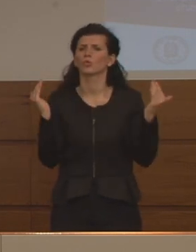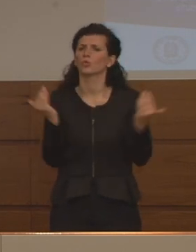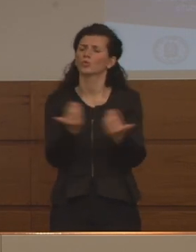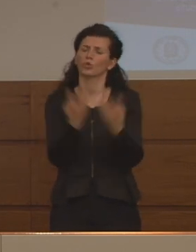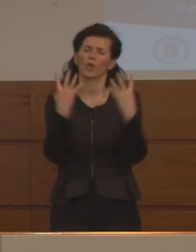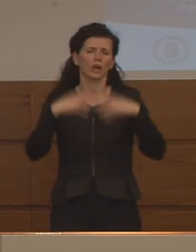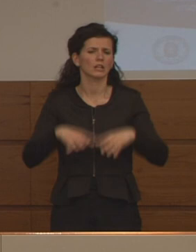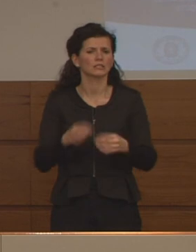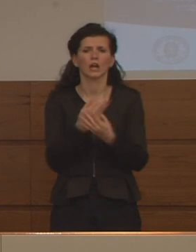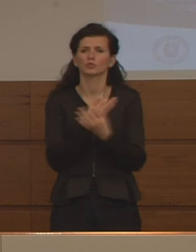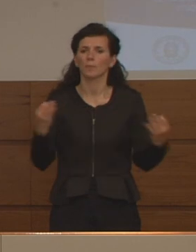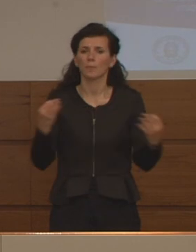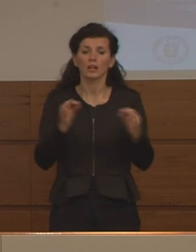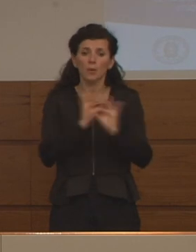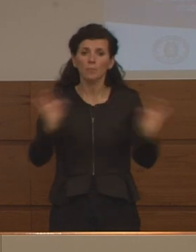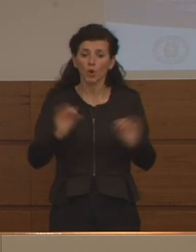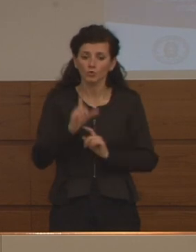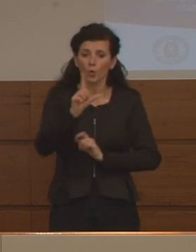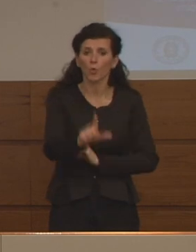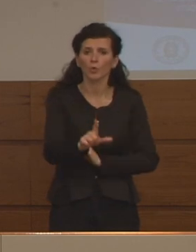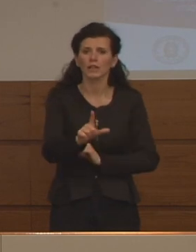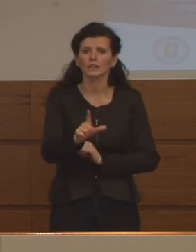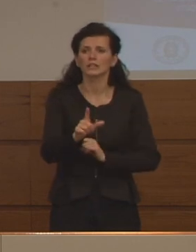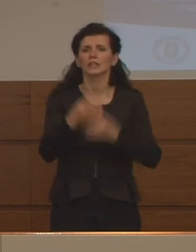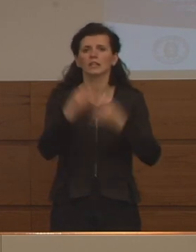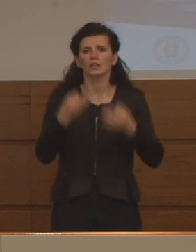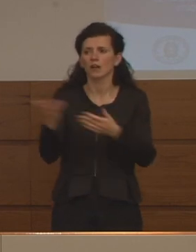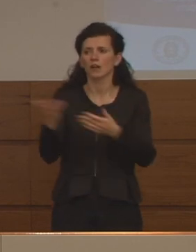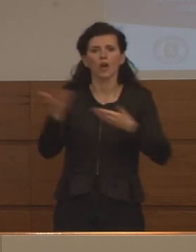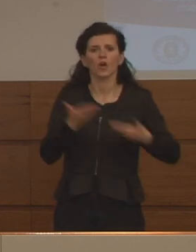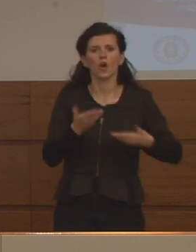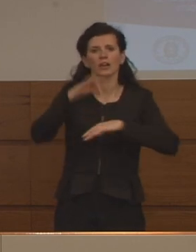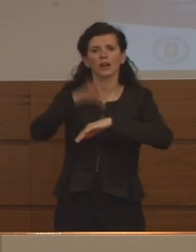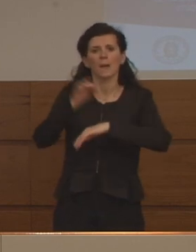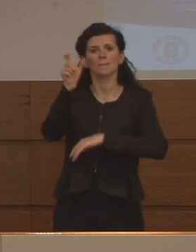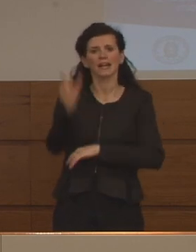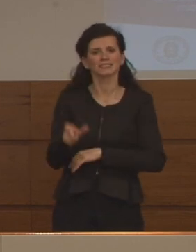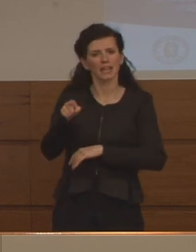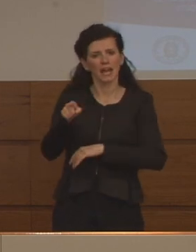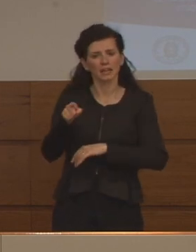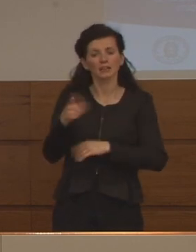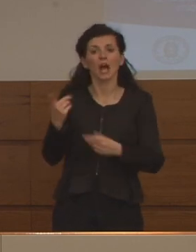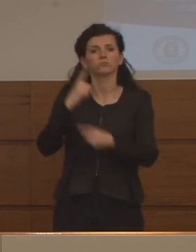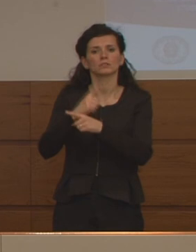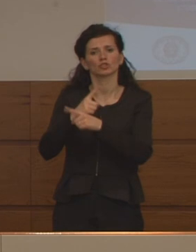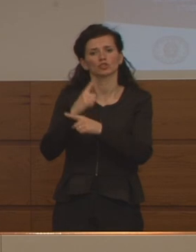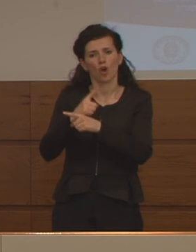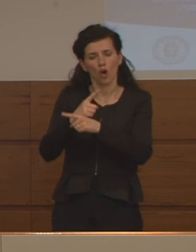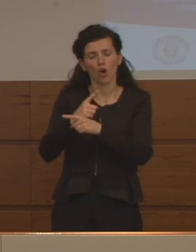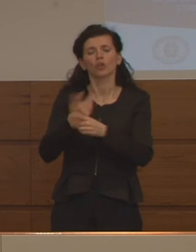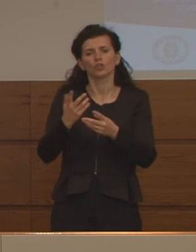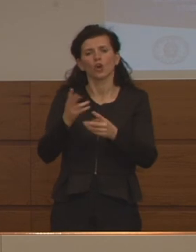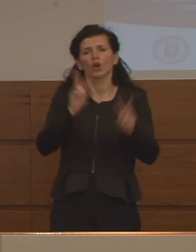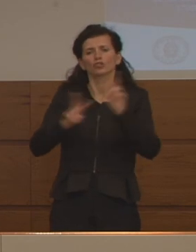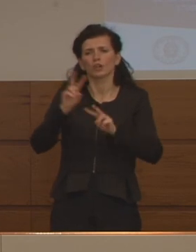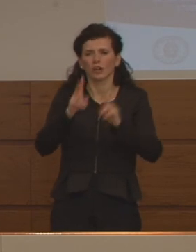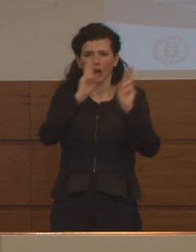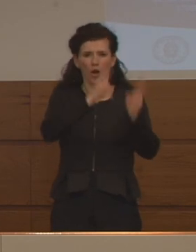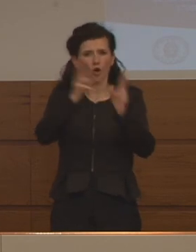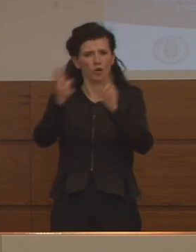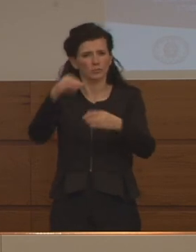già da lunedì pazienti che ne abbiano bisogno in questo modo scaricando il carico che